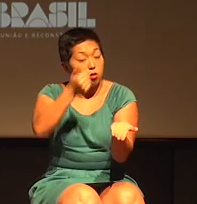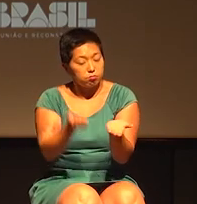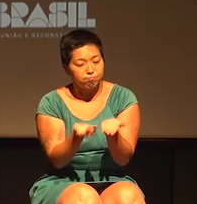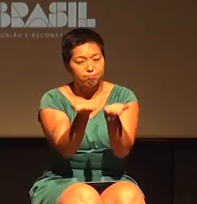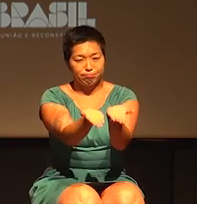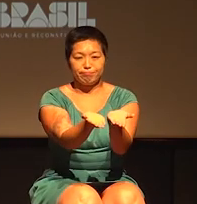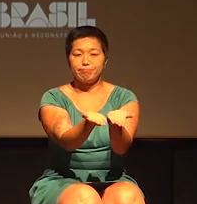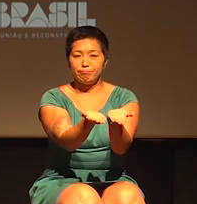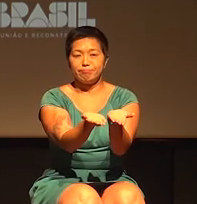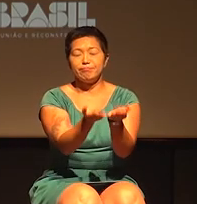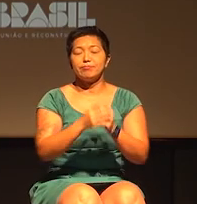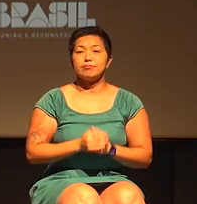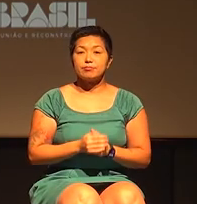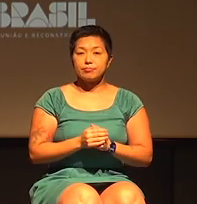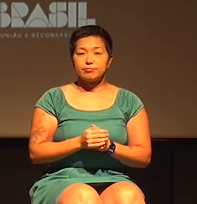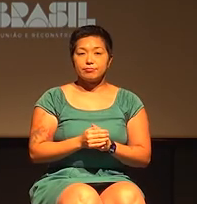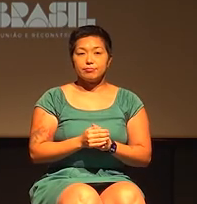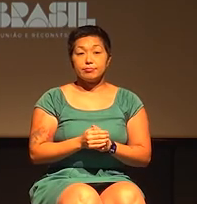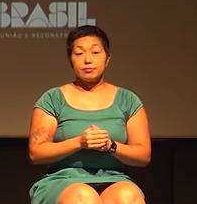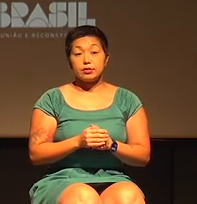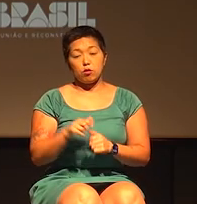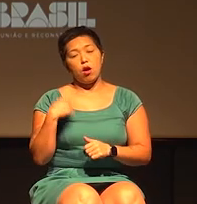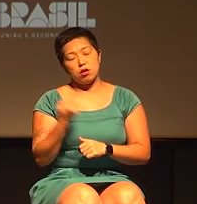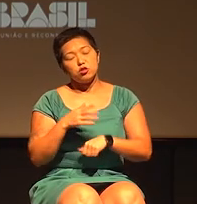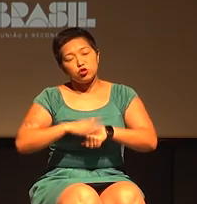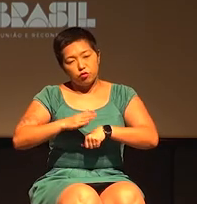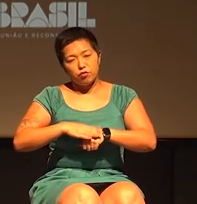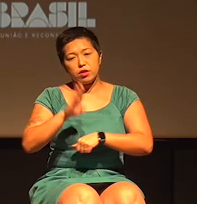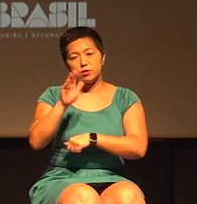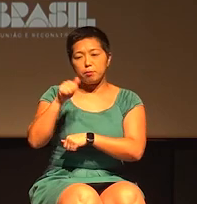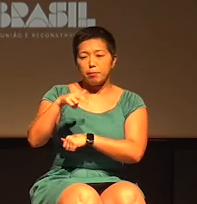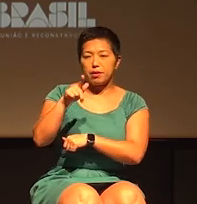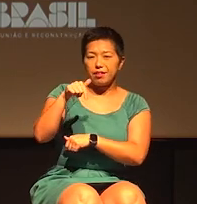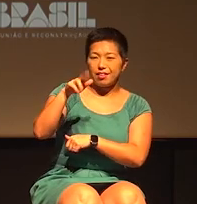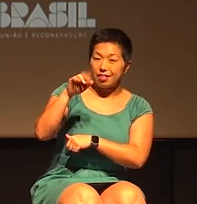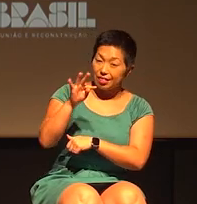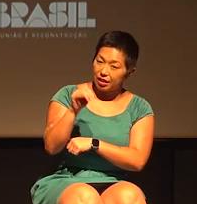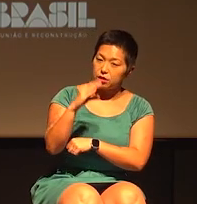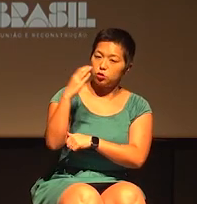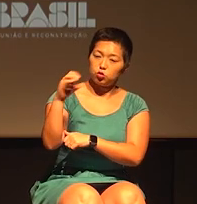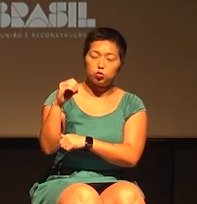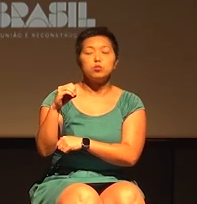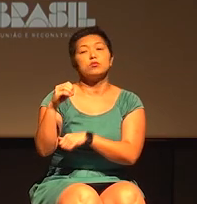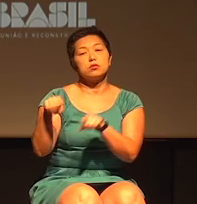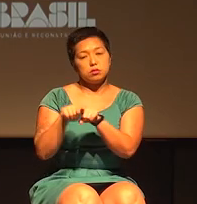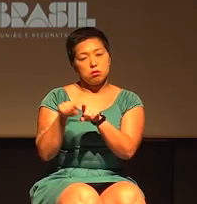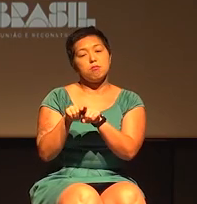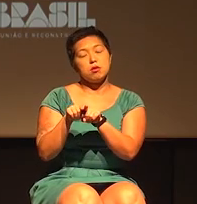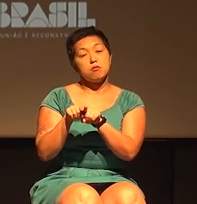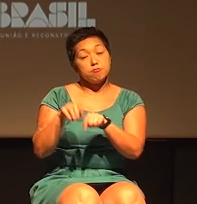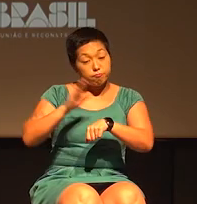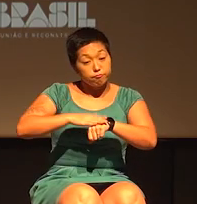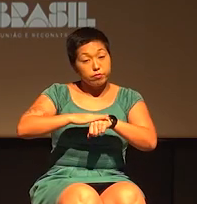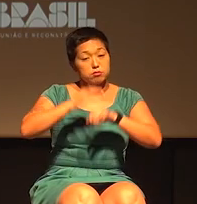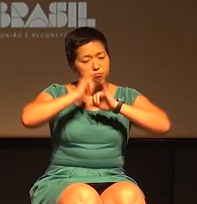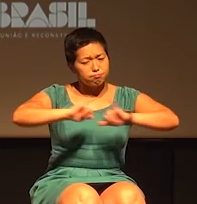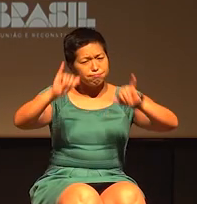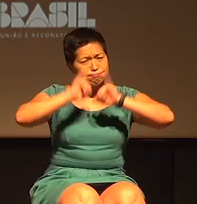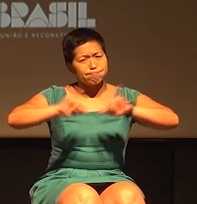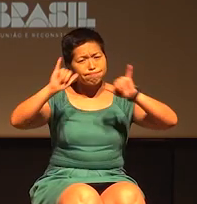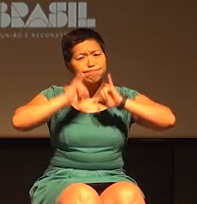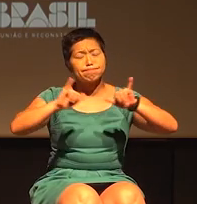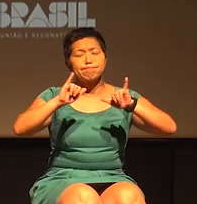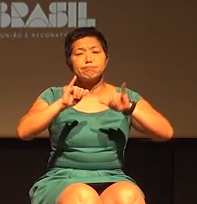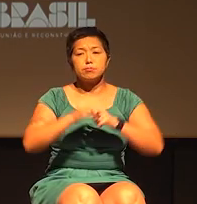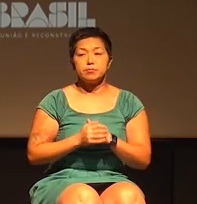cin então a gente sempre tá a gente fez né o banqueta asso sou do banqueta asso também né a gente fez a campanha então a gente tinha é